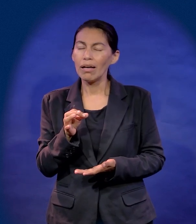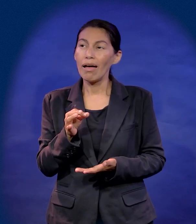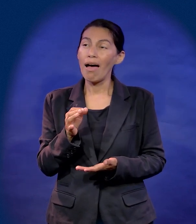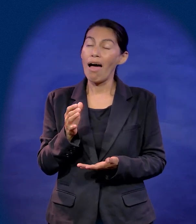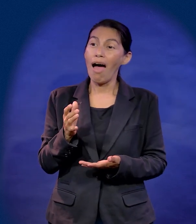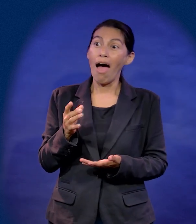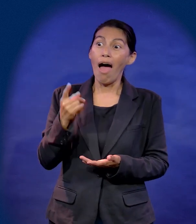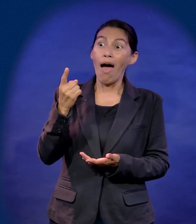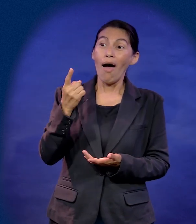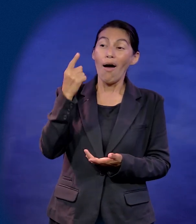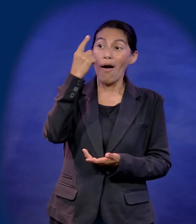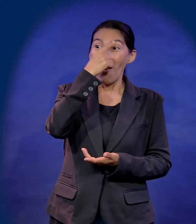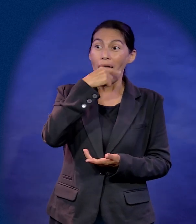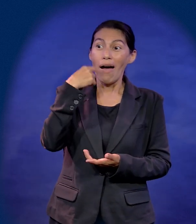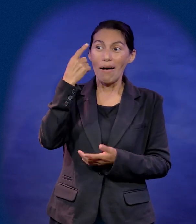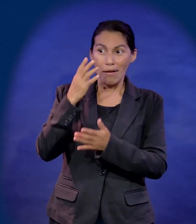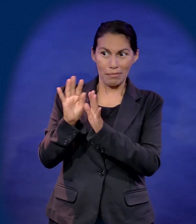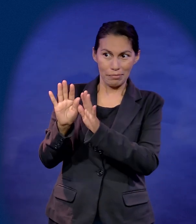manera.